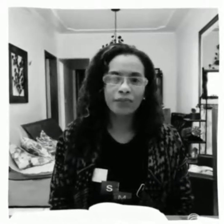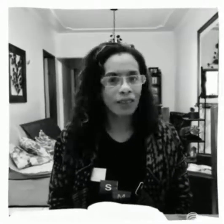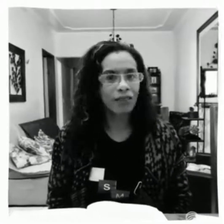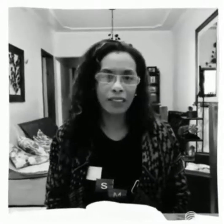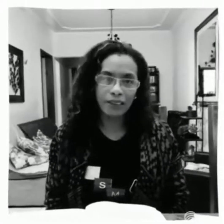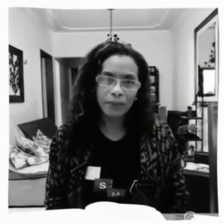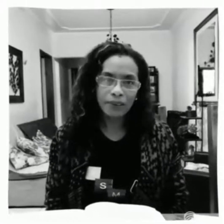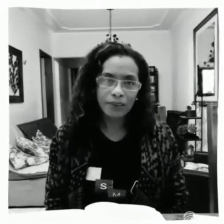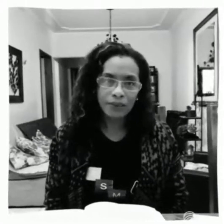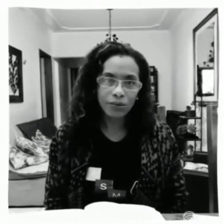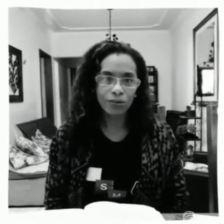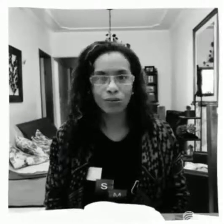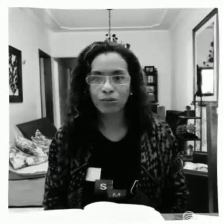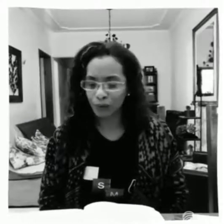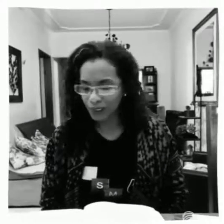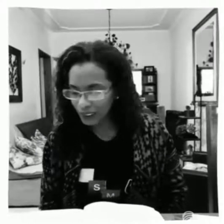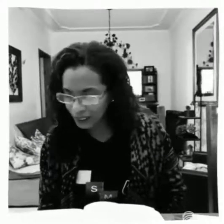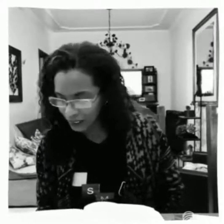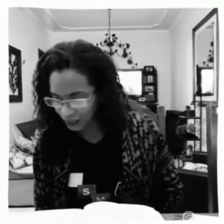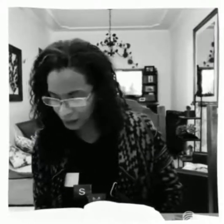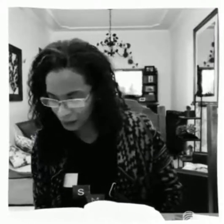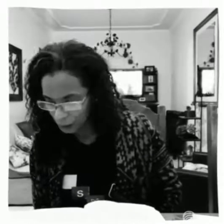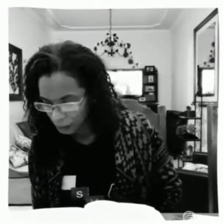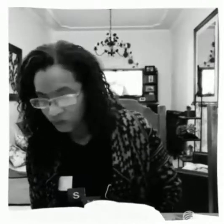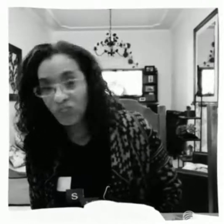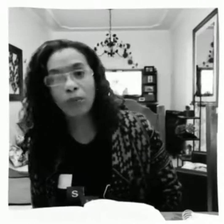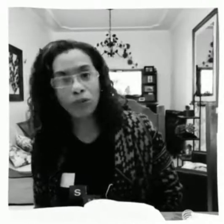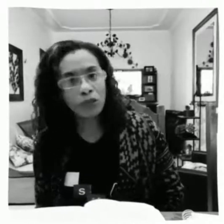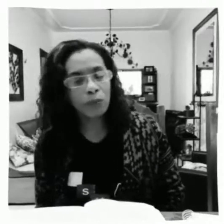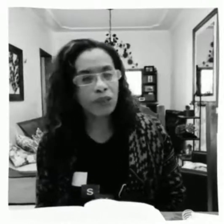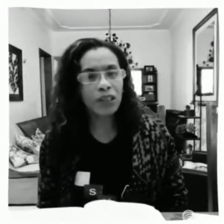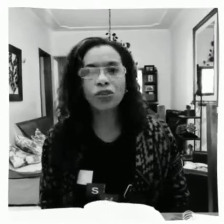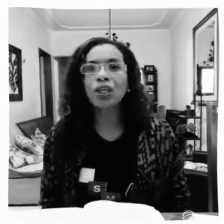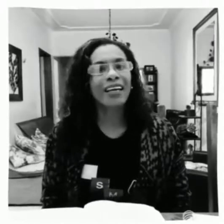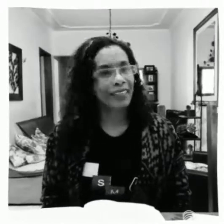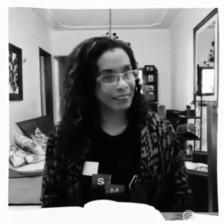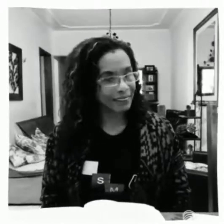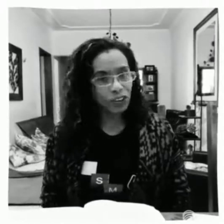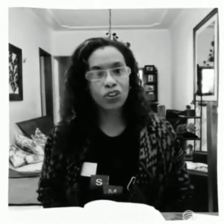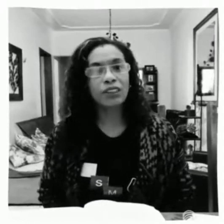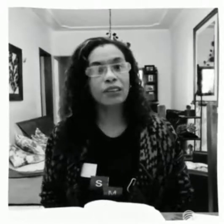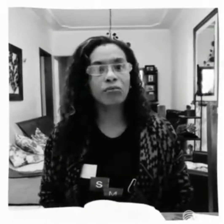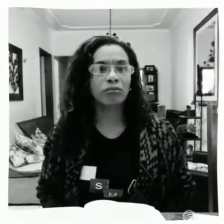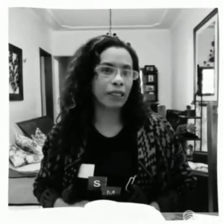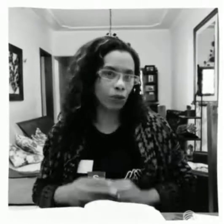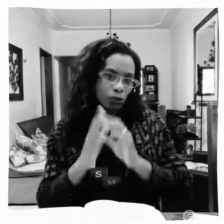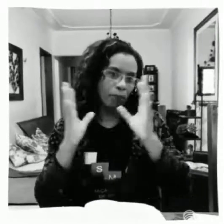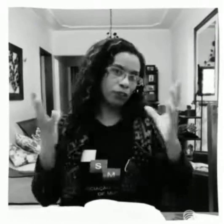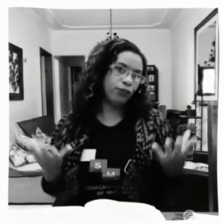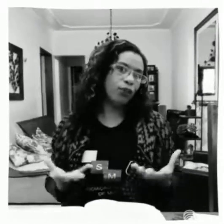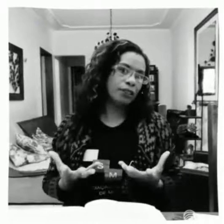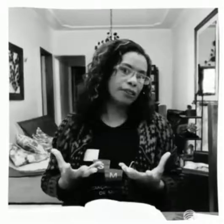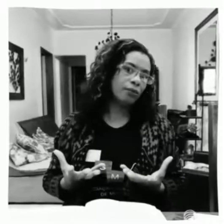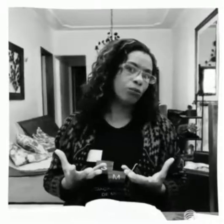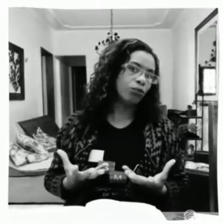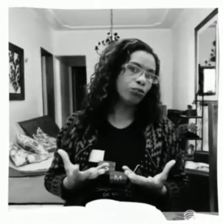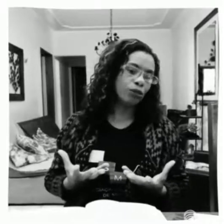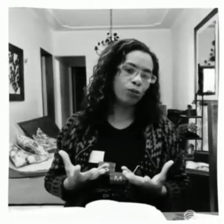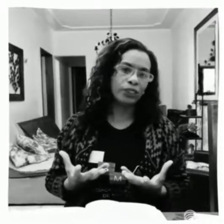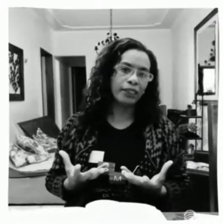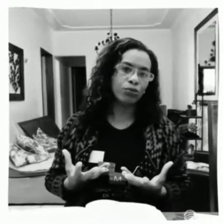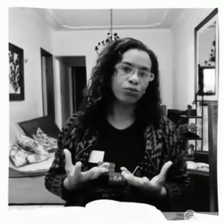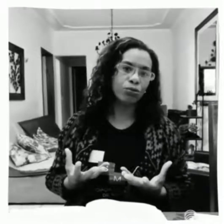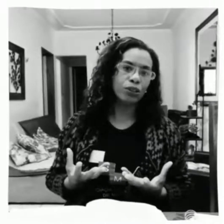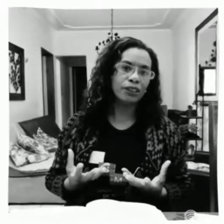expressão não é Libras. O surdo não vai entender. Então, é muito importante Tem gente que não tá totalmente fora desse mundo